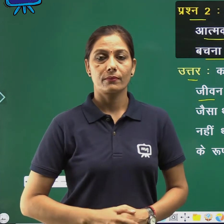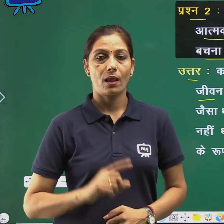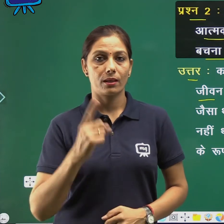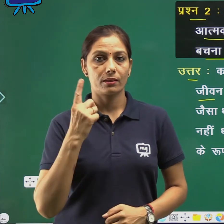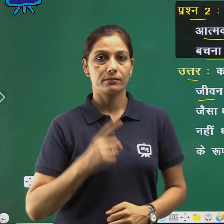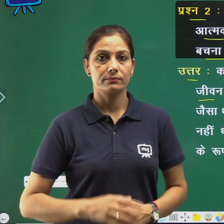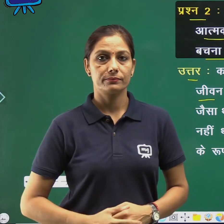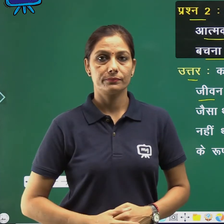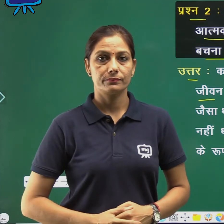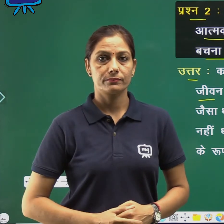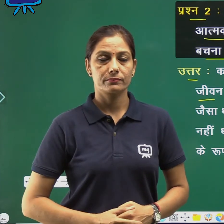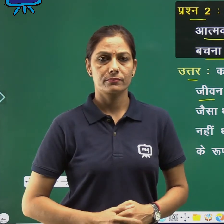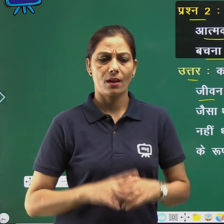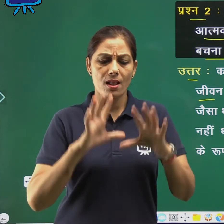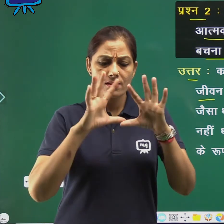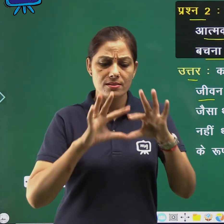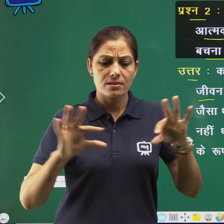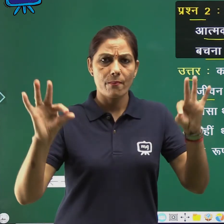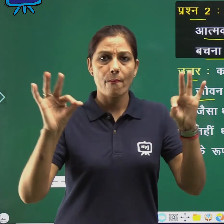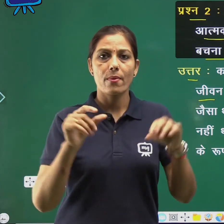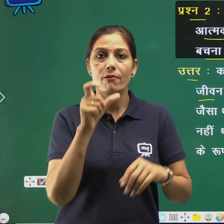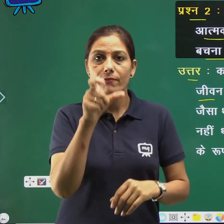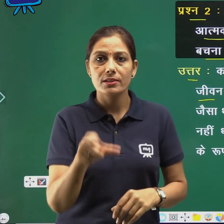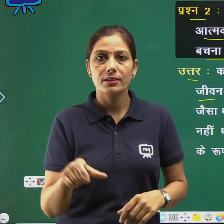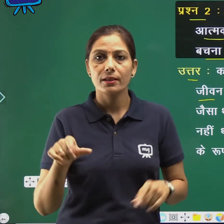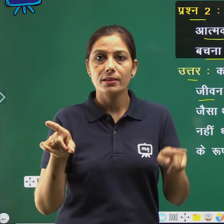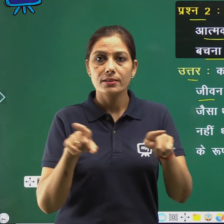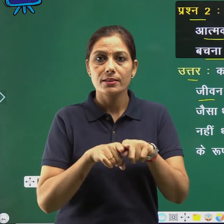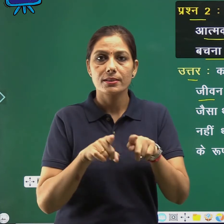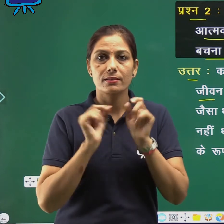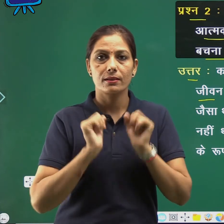एक सामान्य व्यक्ति जैसा था,